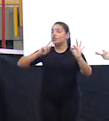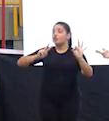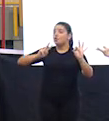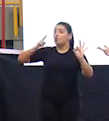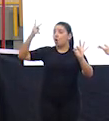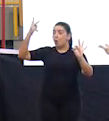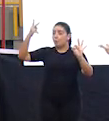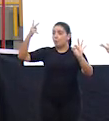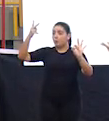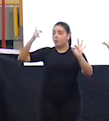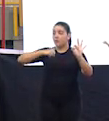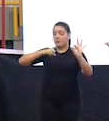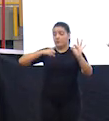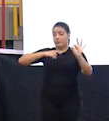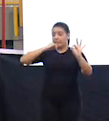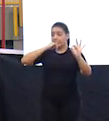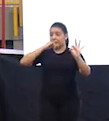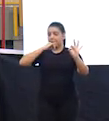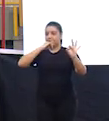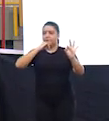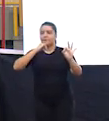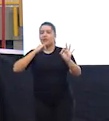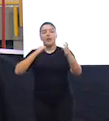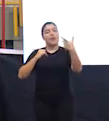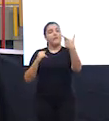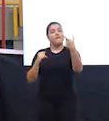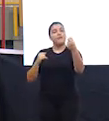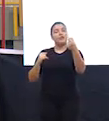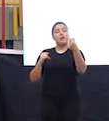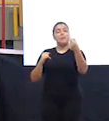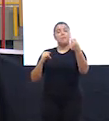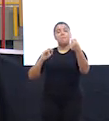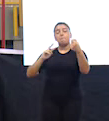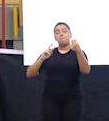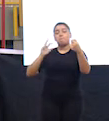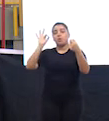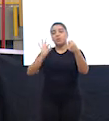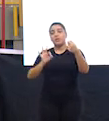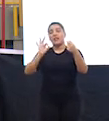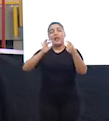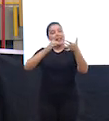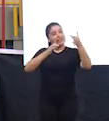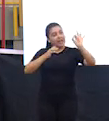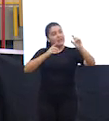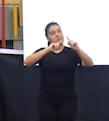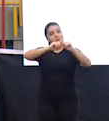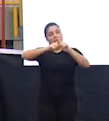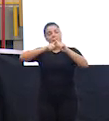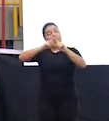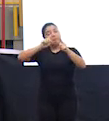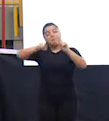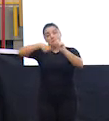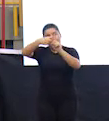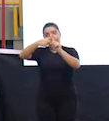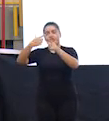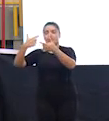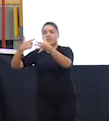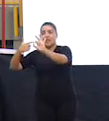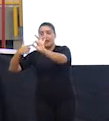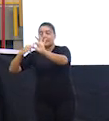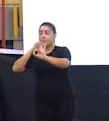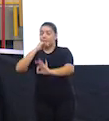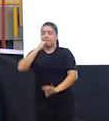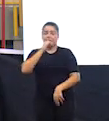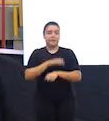de 10%. O que é 20%? 10% mais 10%. Então, quanto